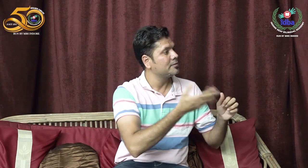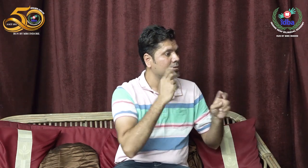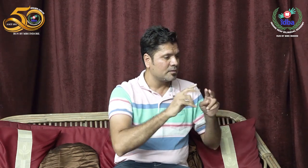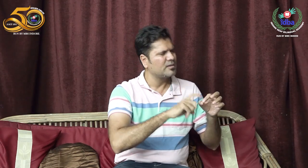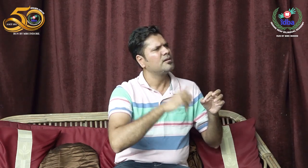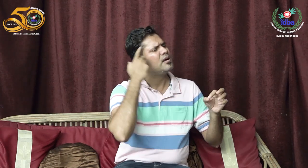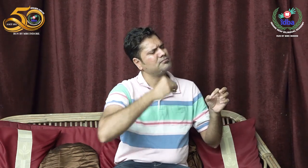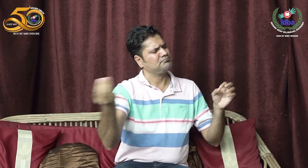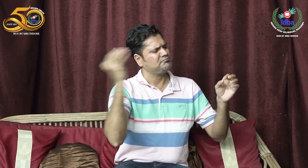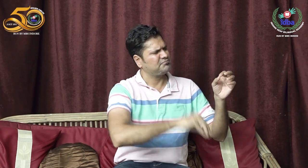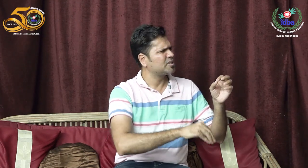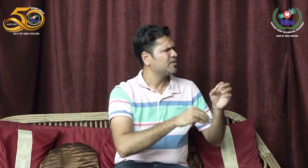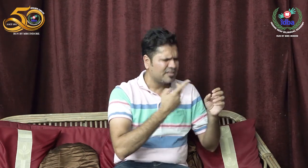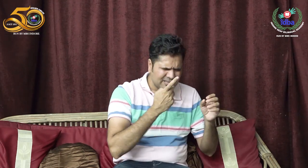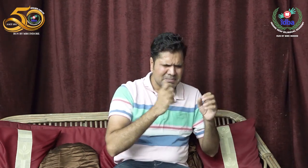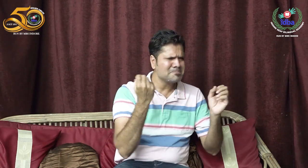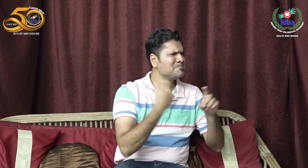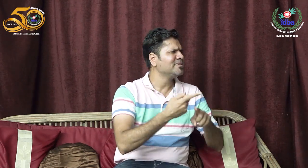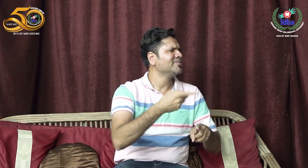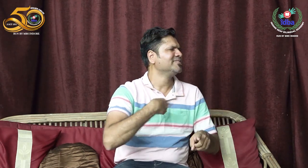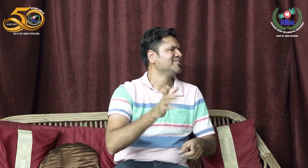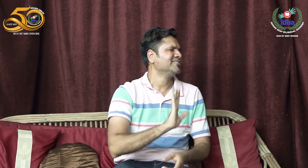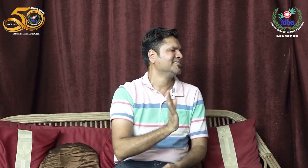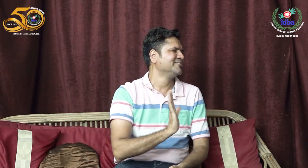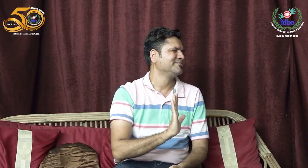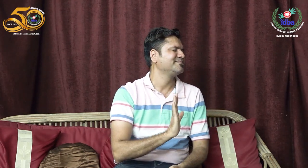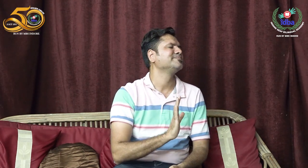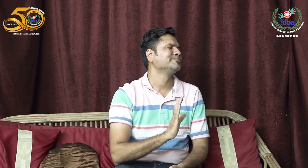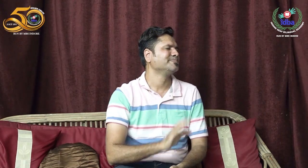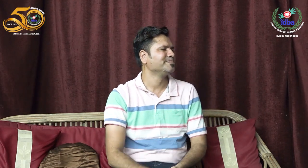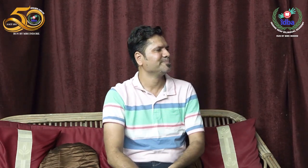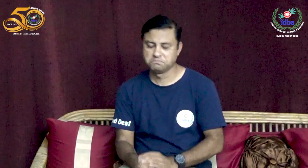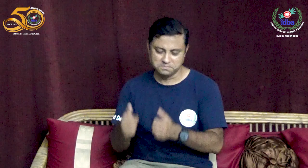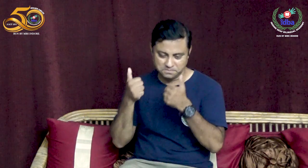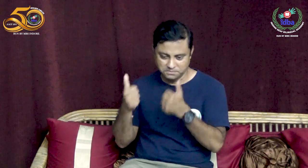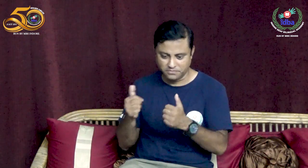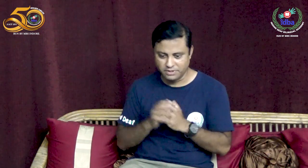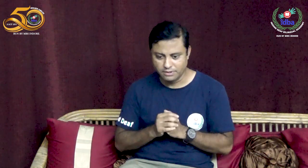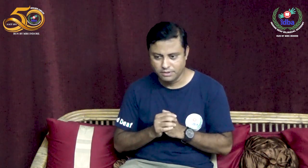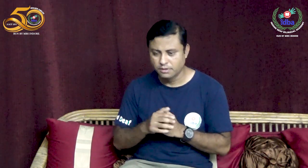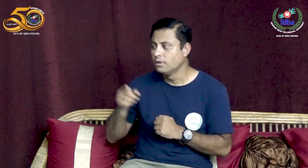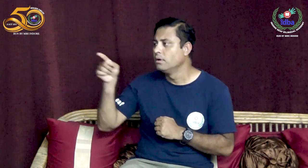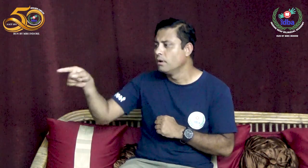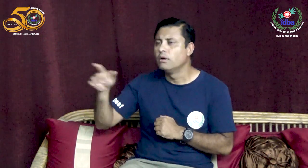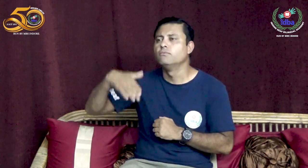है तो आप आंसर दे दीजिए, अगर आपको नहीं मालूम है तो मन से कुछ लगाना मुझे लगता सही होगा। जी